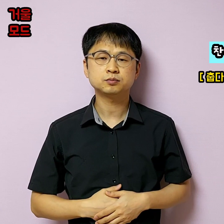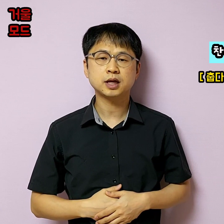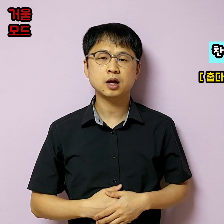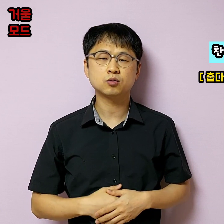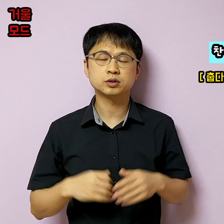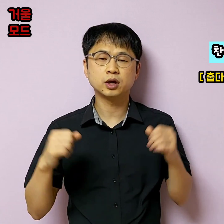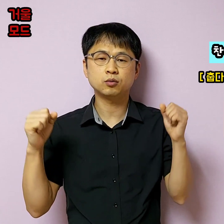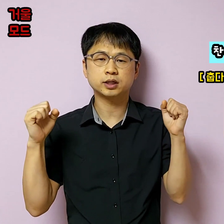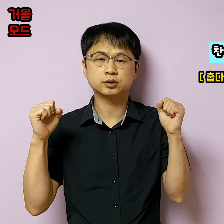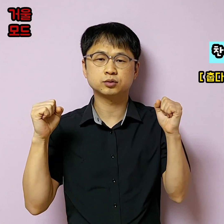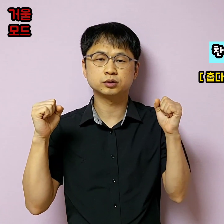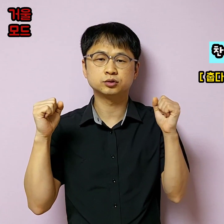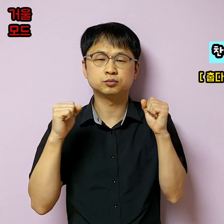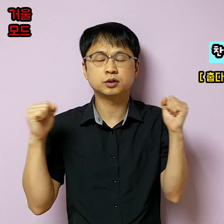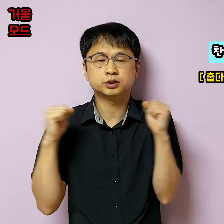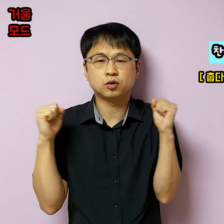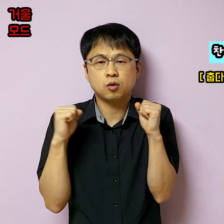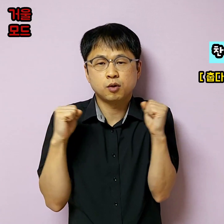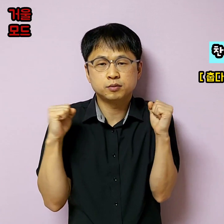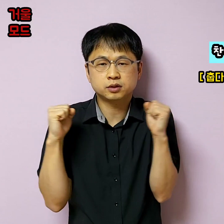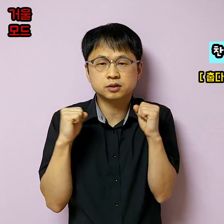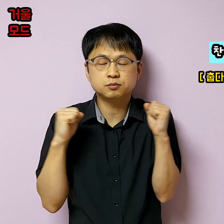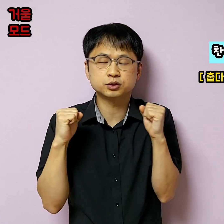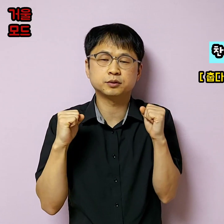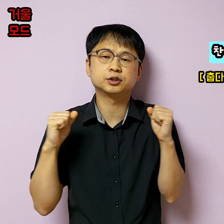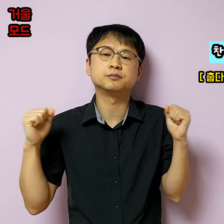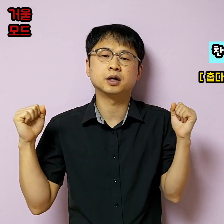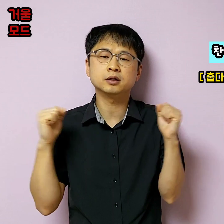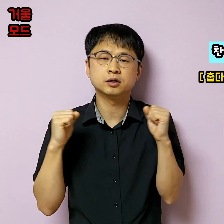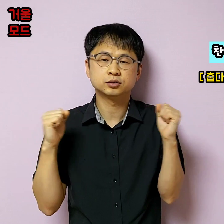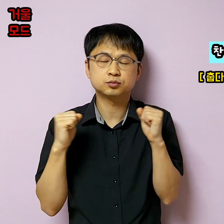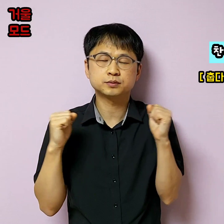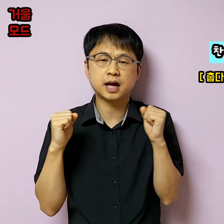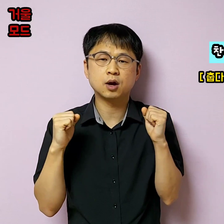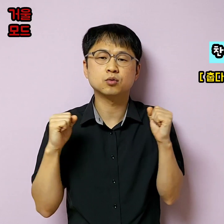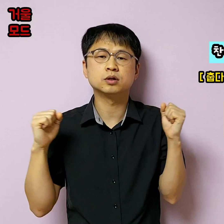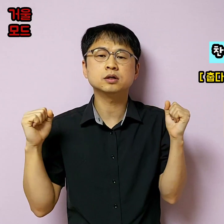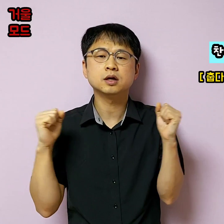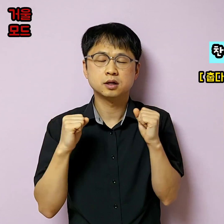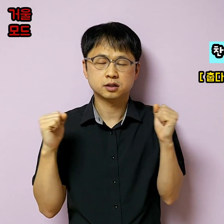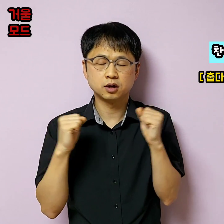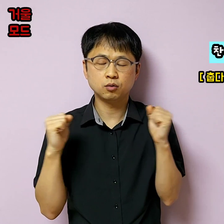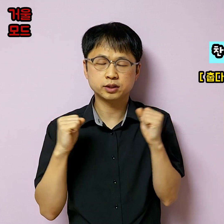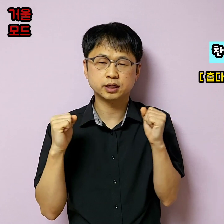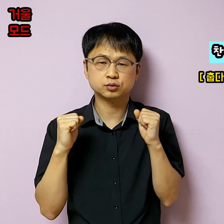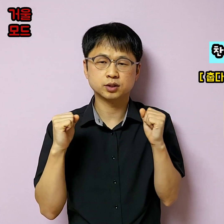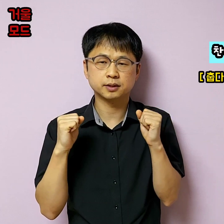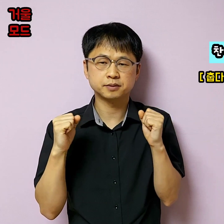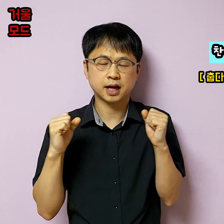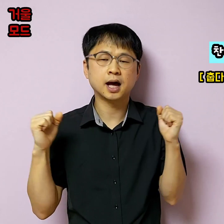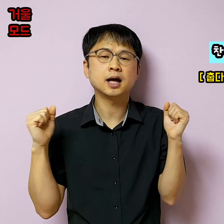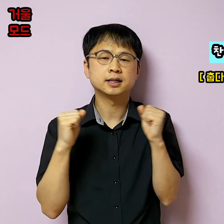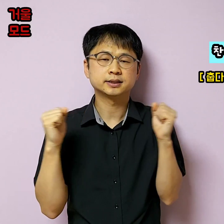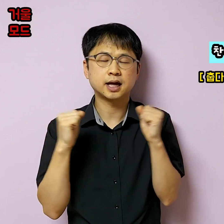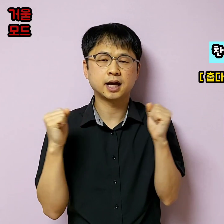춥다 혹은 겨울이란 수어는 주먹을 쥐고 몸을 떠는 모습 해주시면 춥다 혹은 겨울이란 수어가 됩니다.